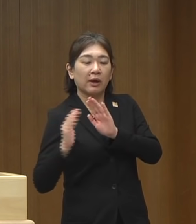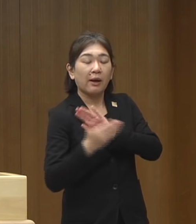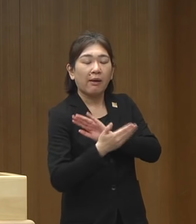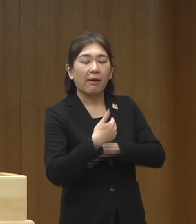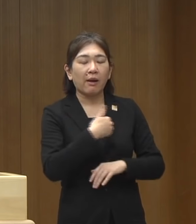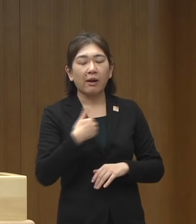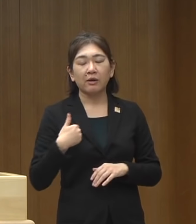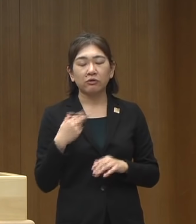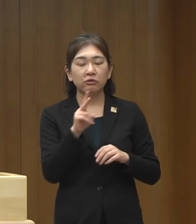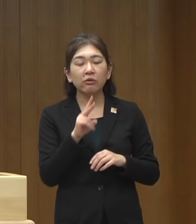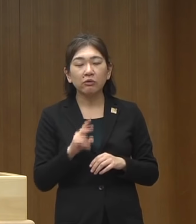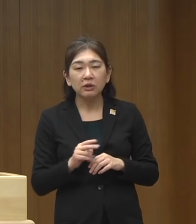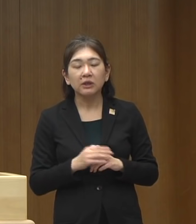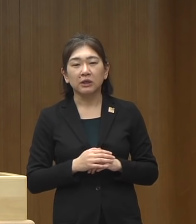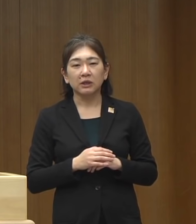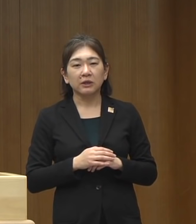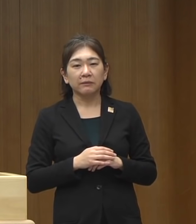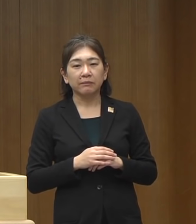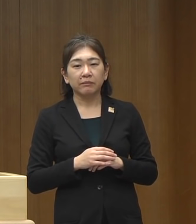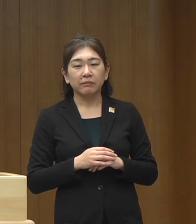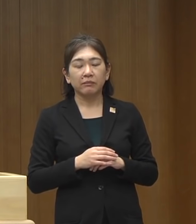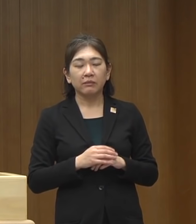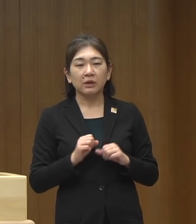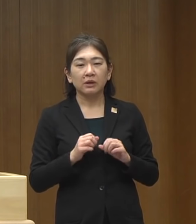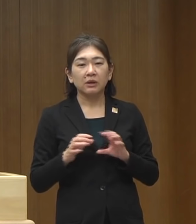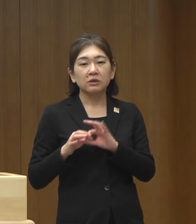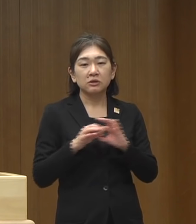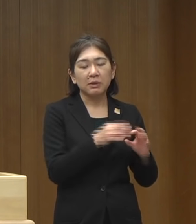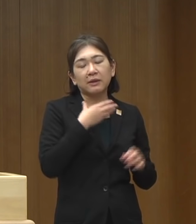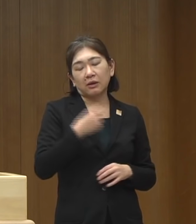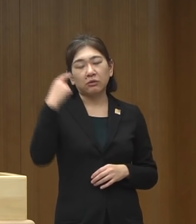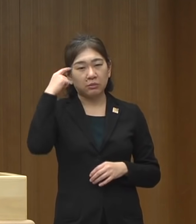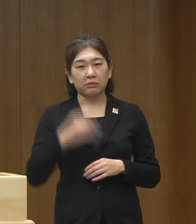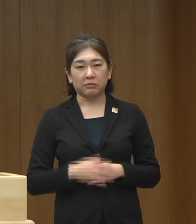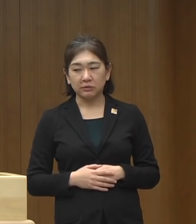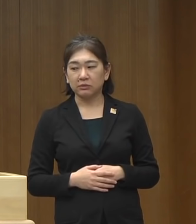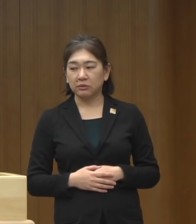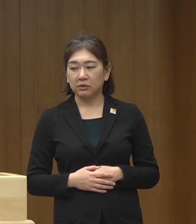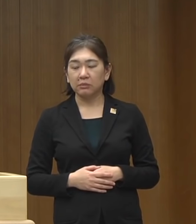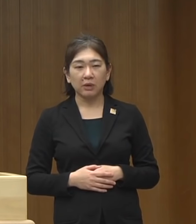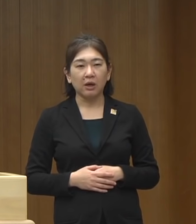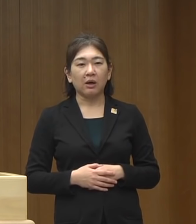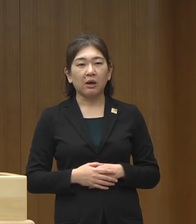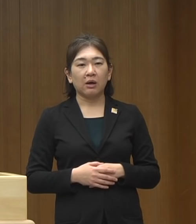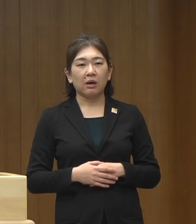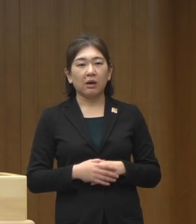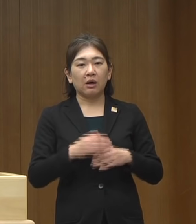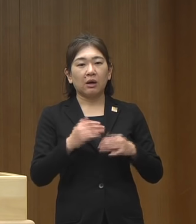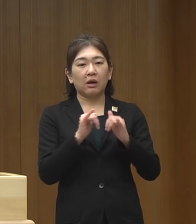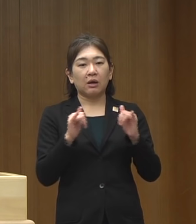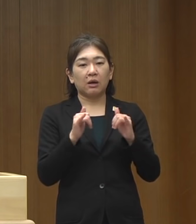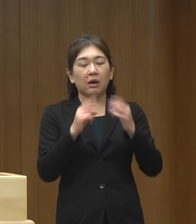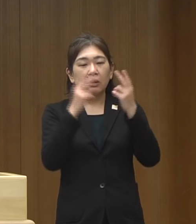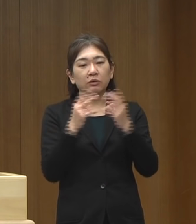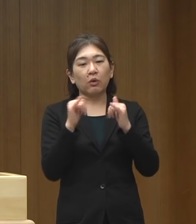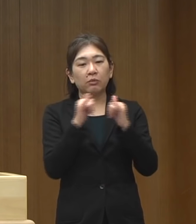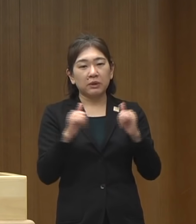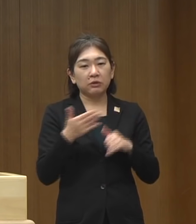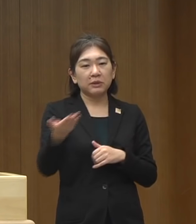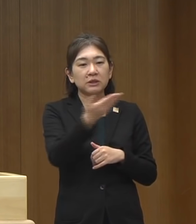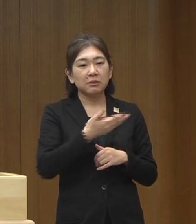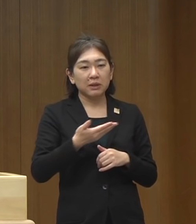います。繰り返しとなりますが、これまでの道民の皆様のご理解とご協力に心から感